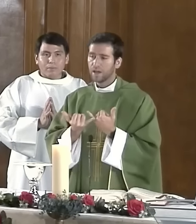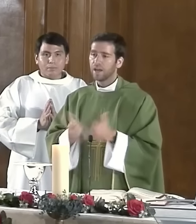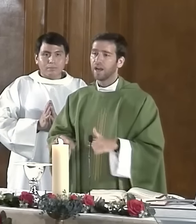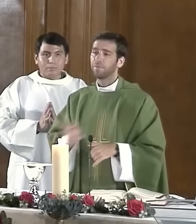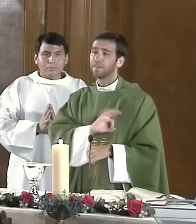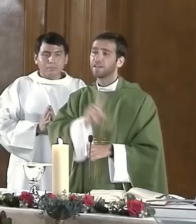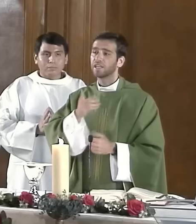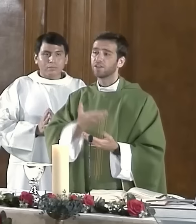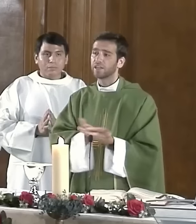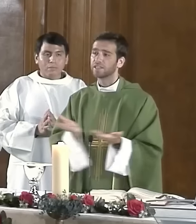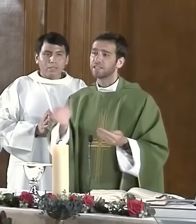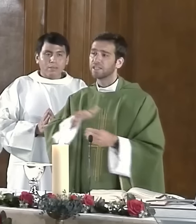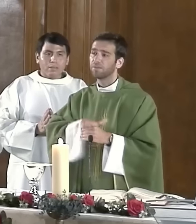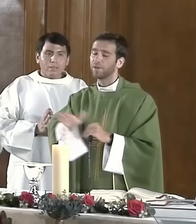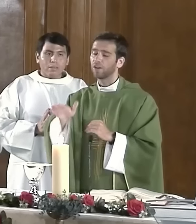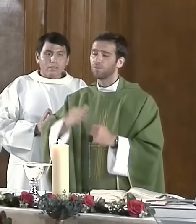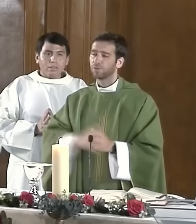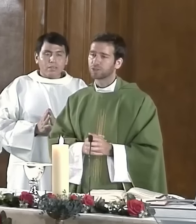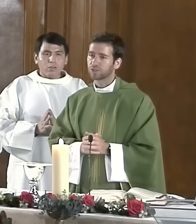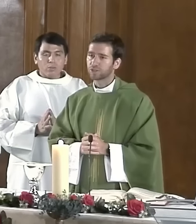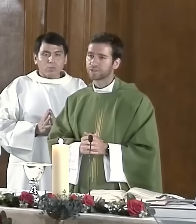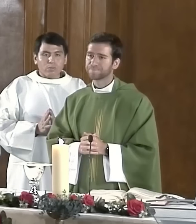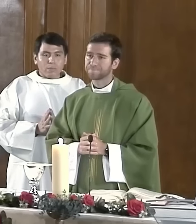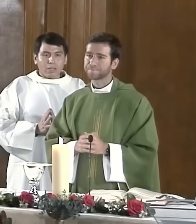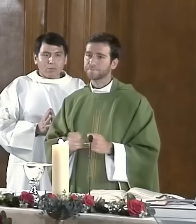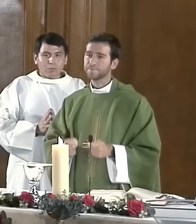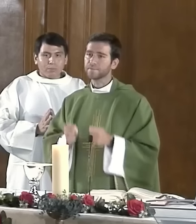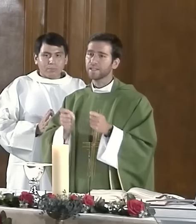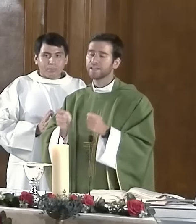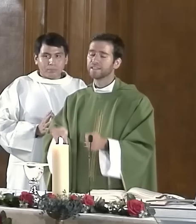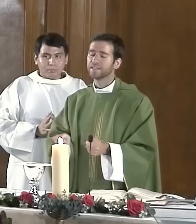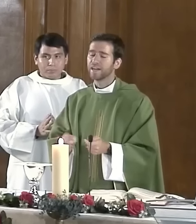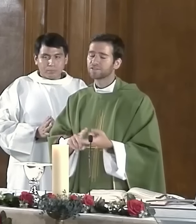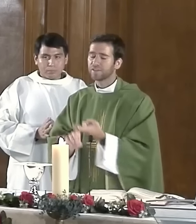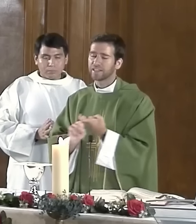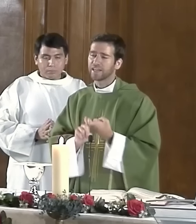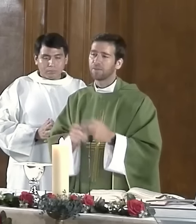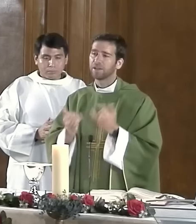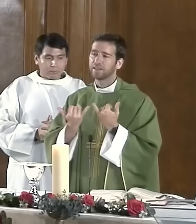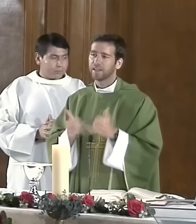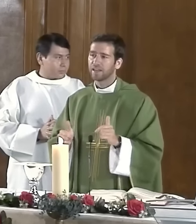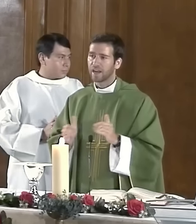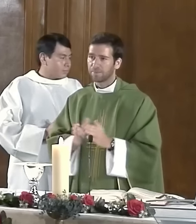la paz del Señor esté siempre con vosotros. Daos fraternalmente la paz.